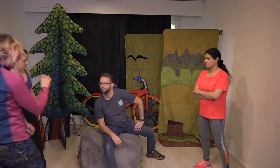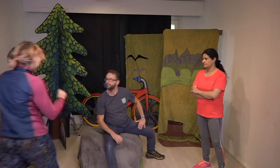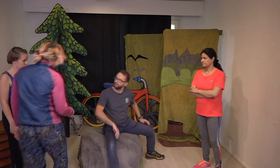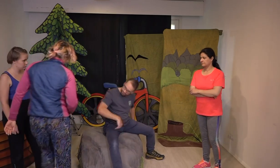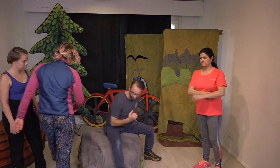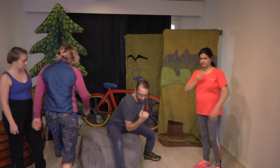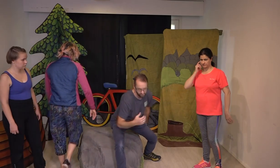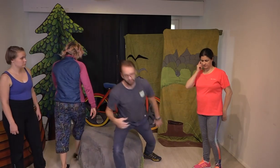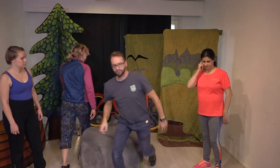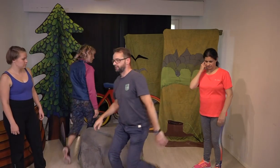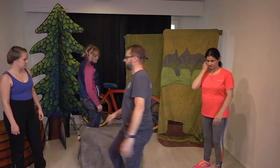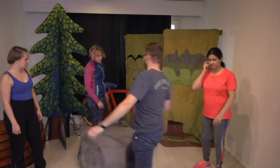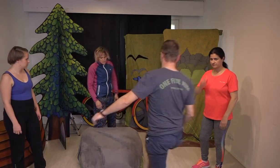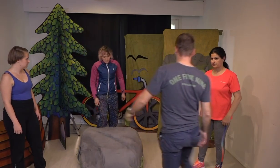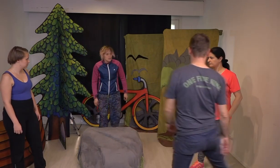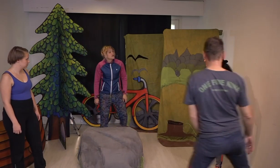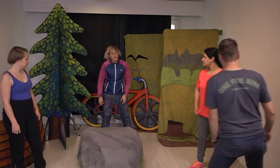Okei. Oikein kunnon kierros.